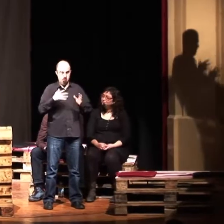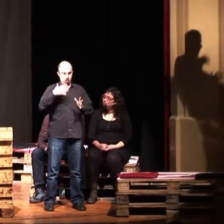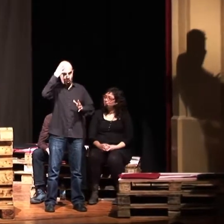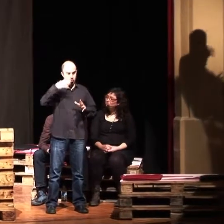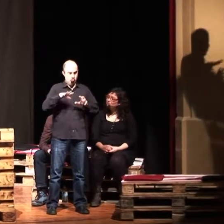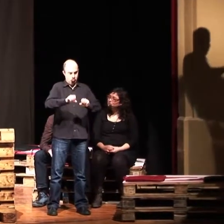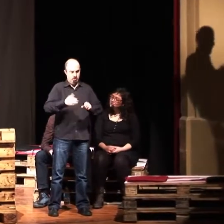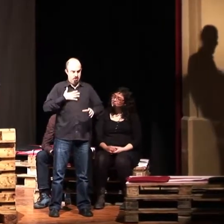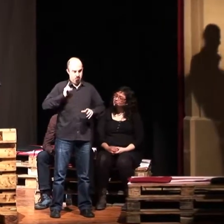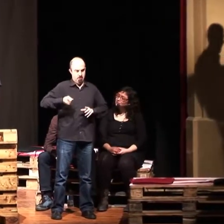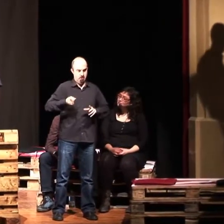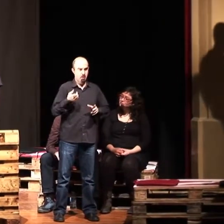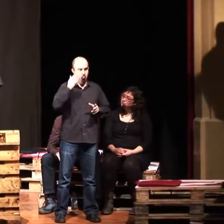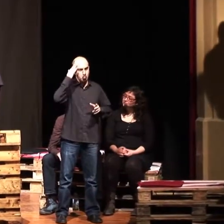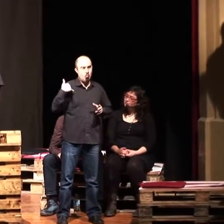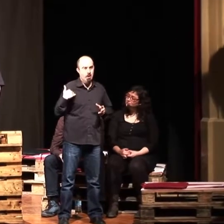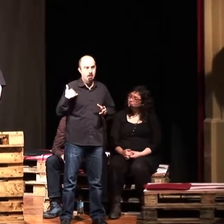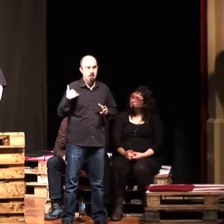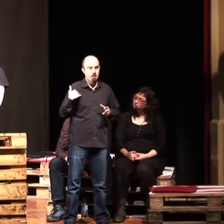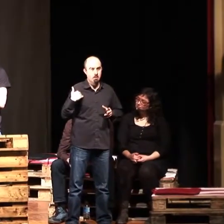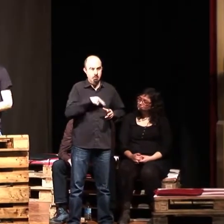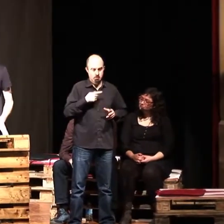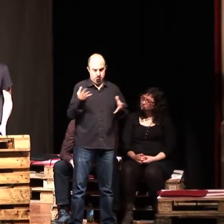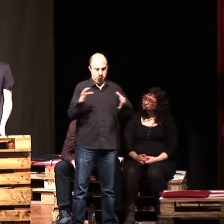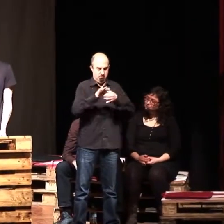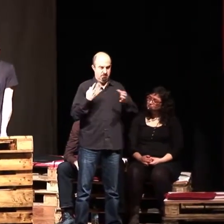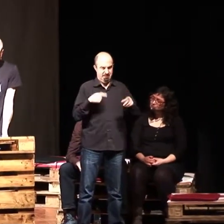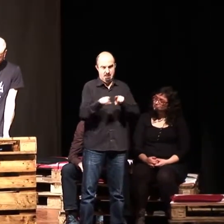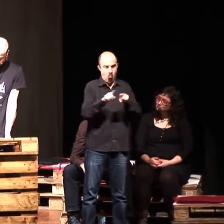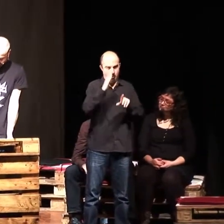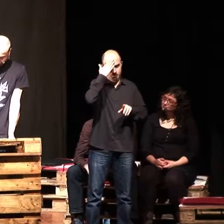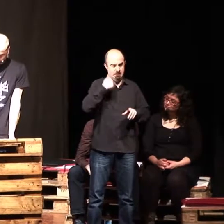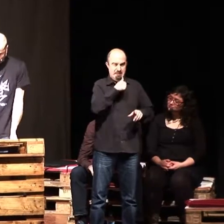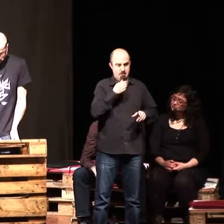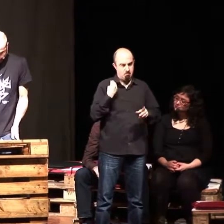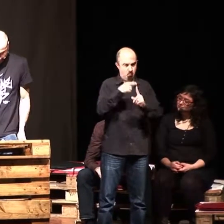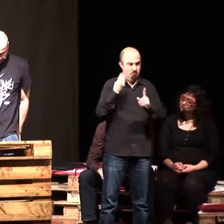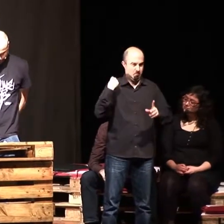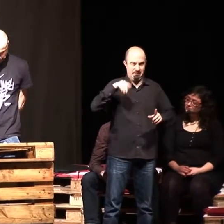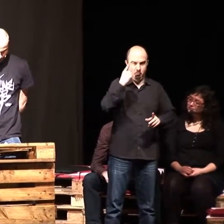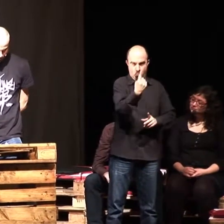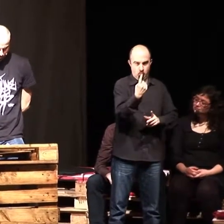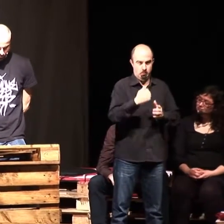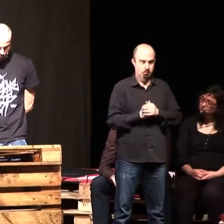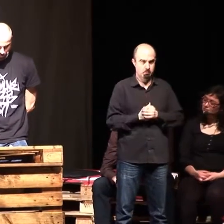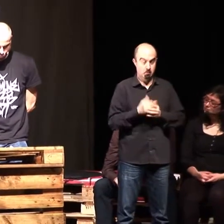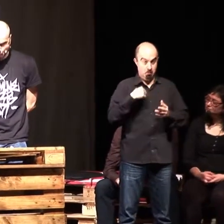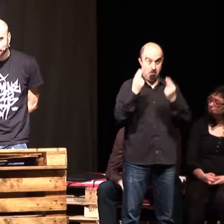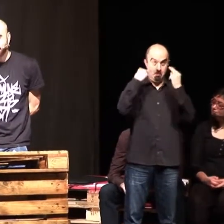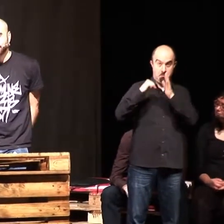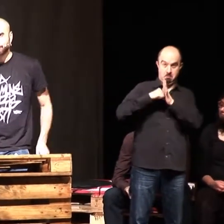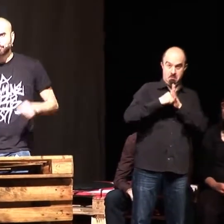sobirania nacional i la sobirania popular són el mateix subjecte i el mateix objectiu, perquè estem sotmesos